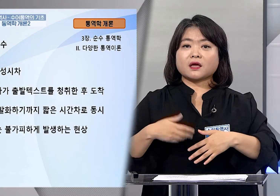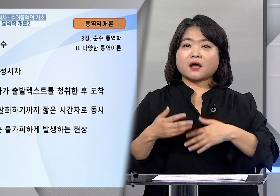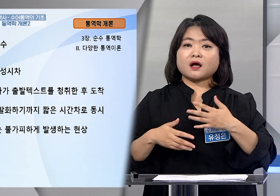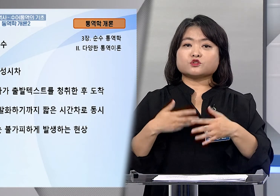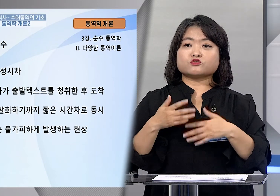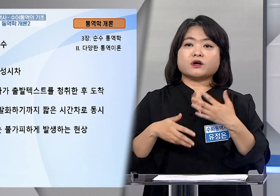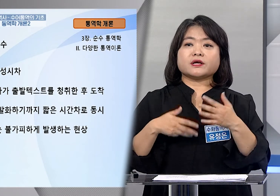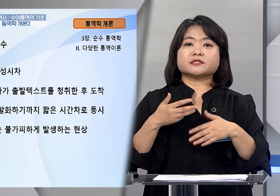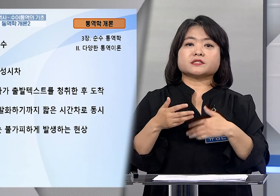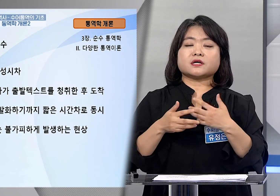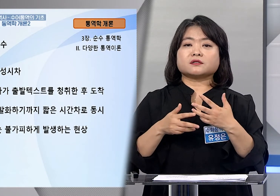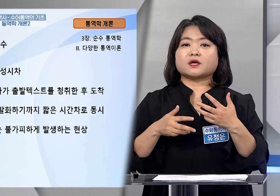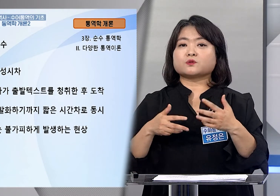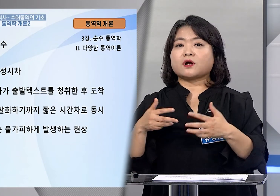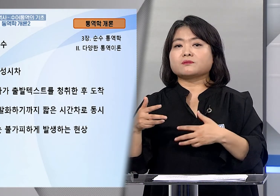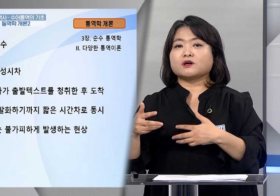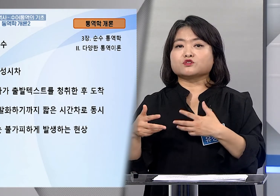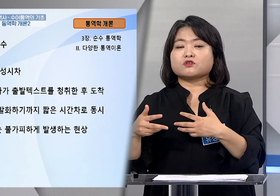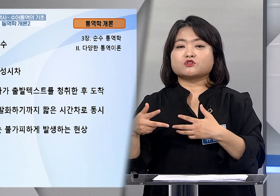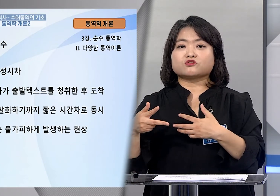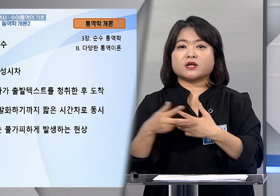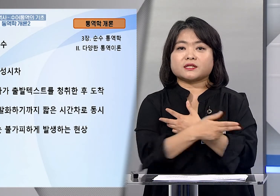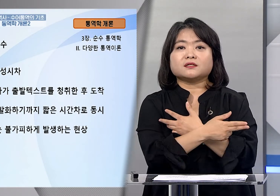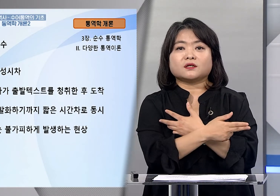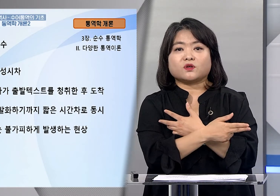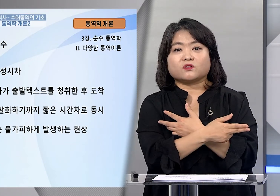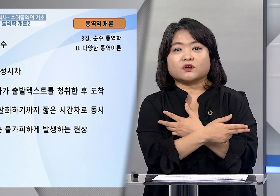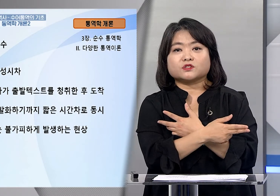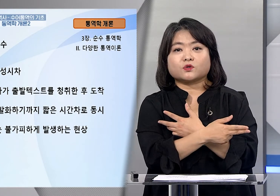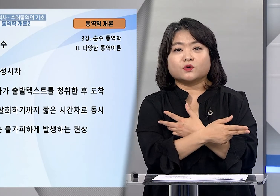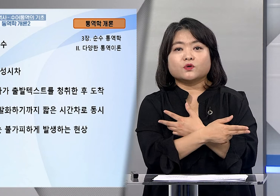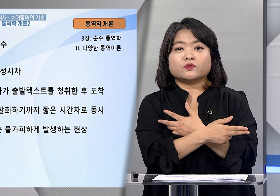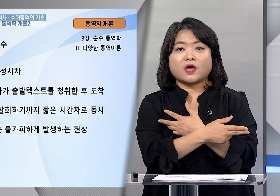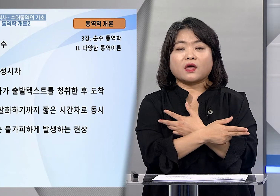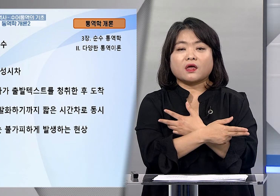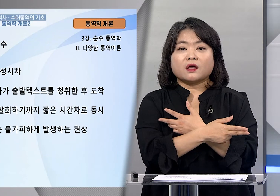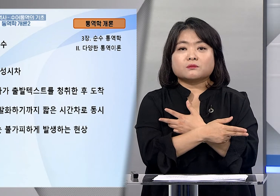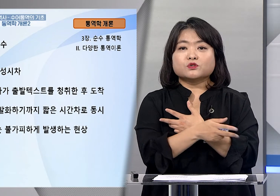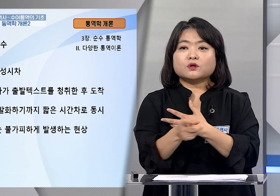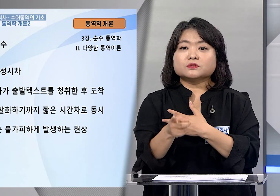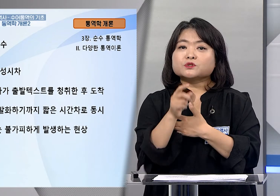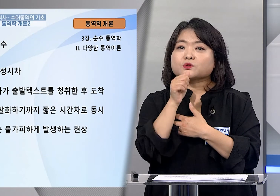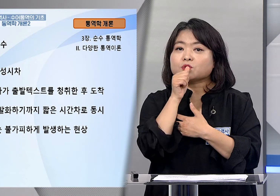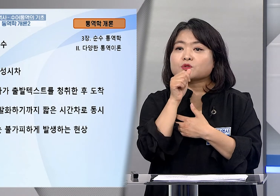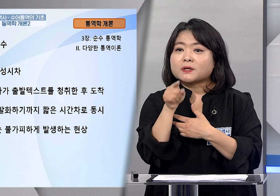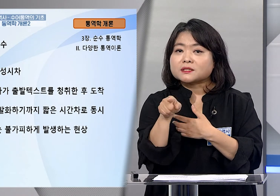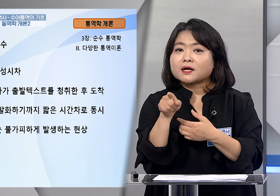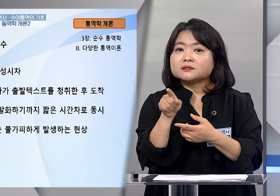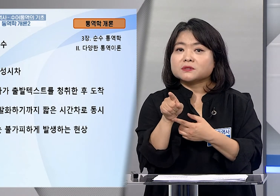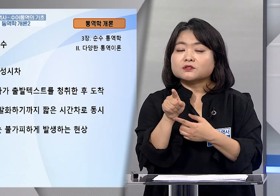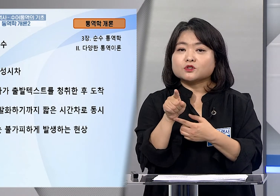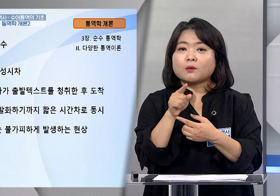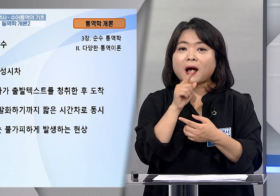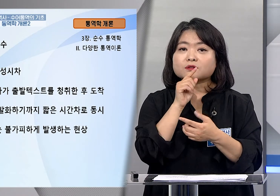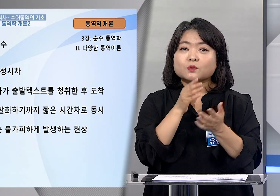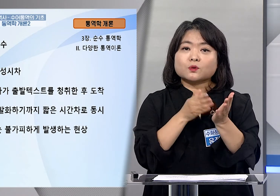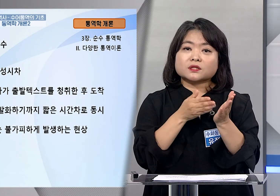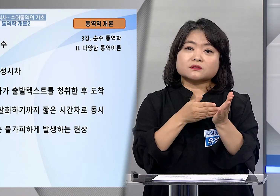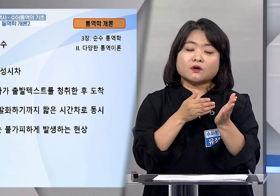내가 수화의 시차를 계속하면 수화는 중간에 잘리게 되는 거겠죠. 물론 음성 통역도 마찬가지입니다. 그렇죠? 방송 같은 거